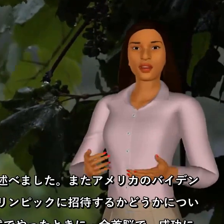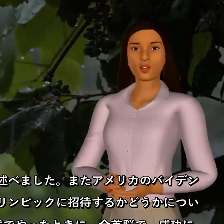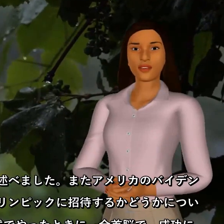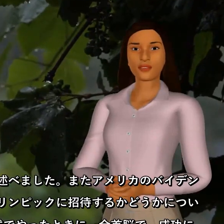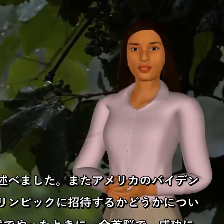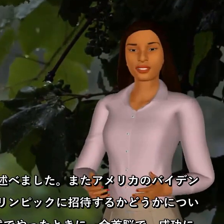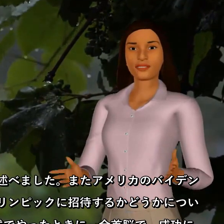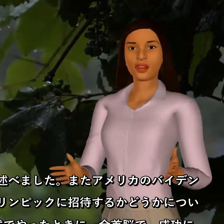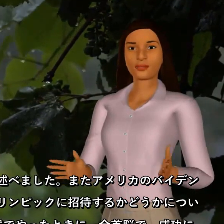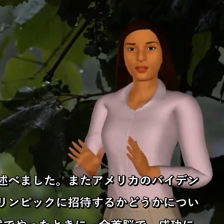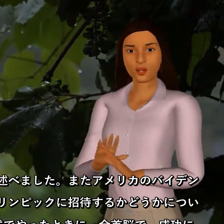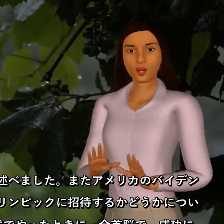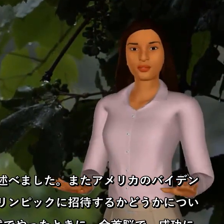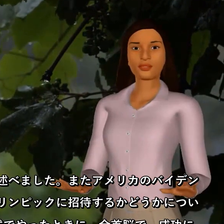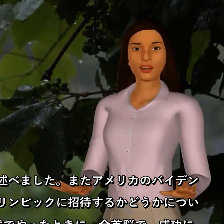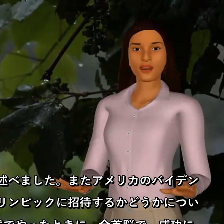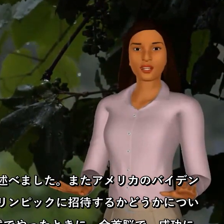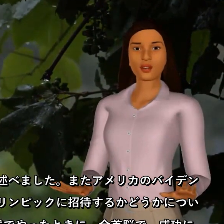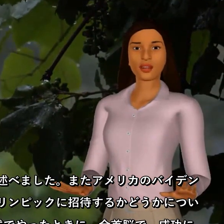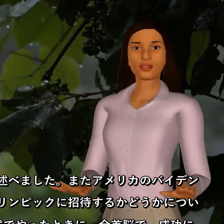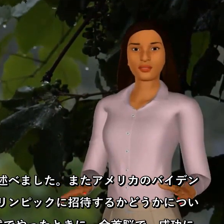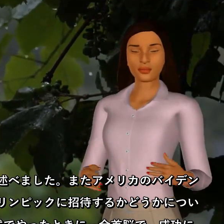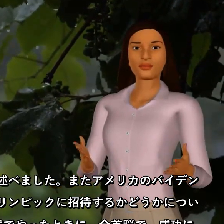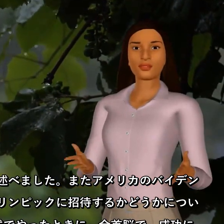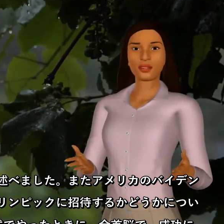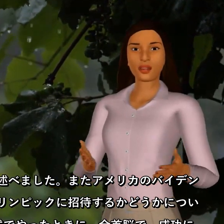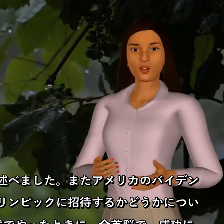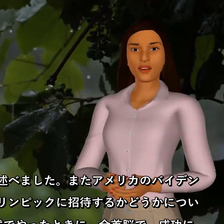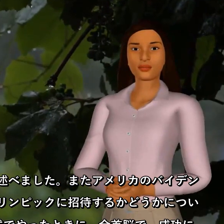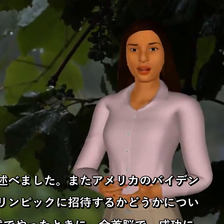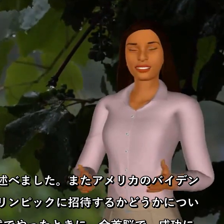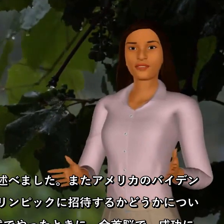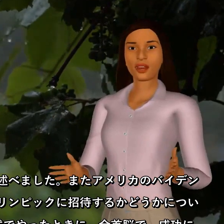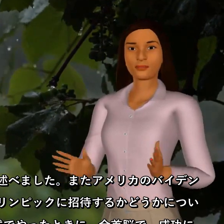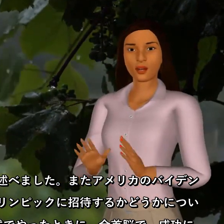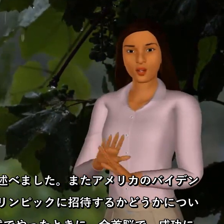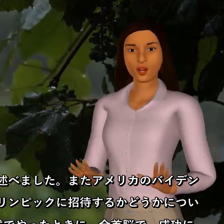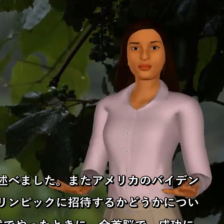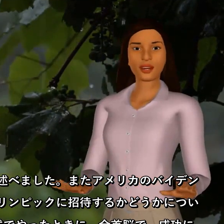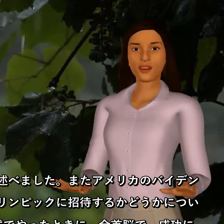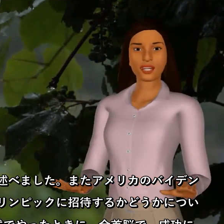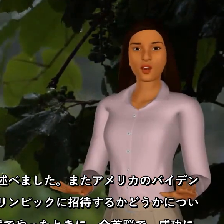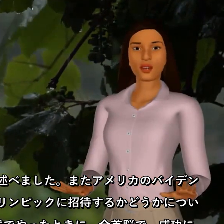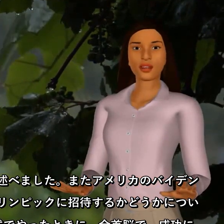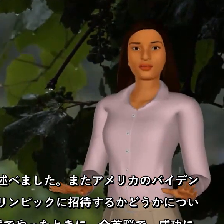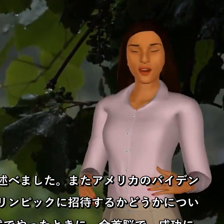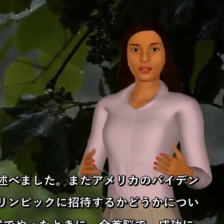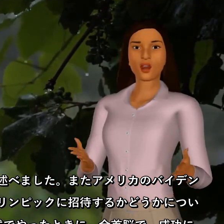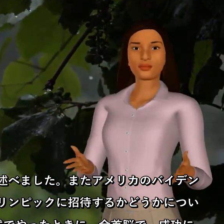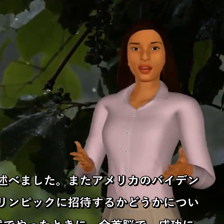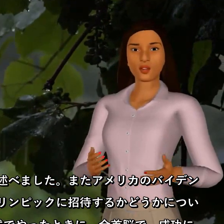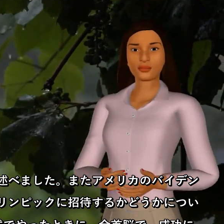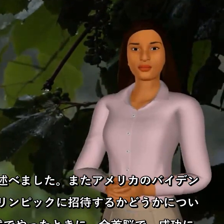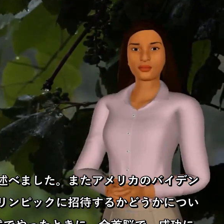当然、議論という形の中で、そうしたい、と述べました。また、アメリカのバイデン大統領を、